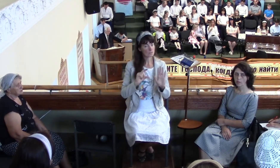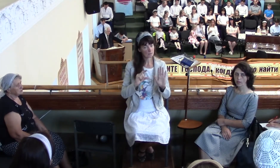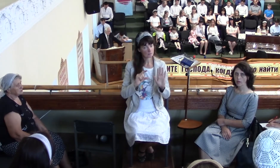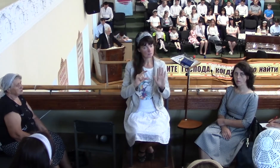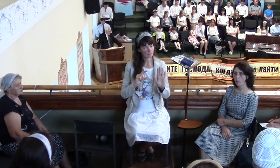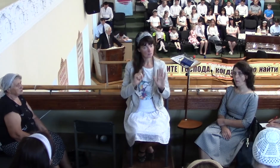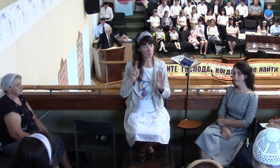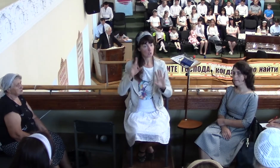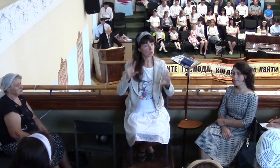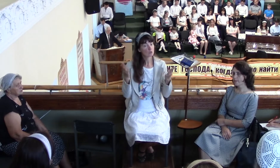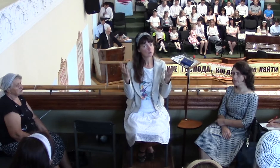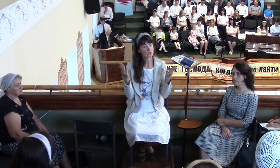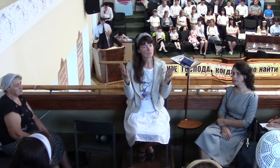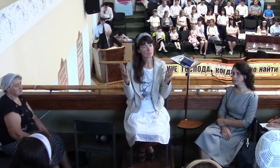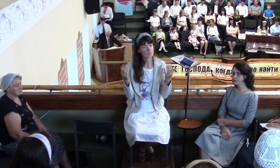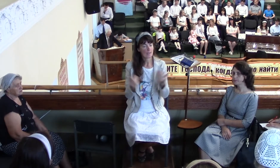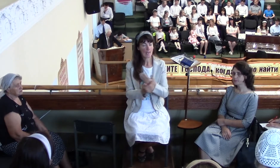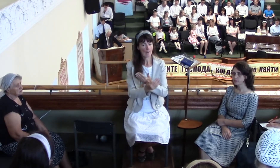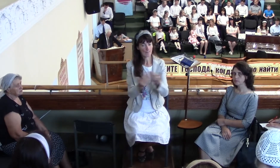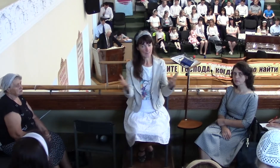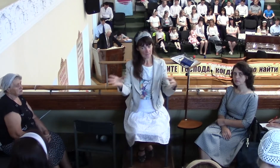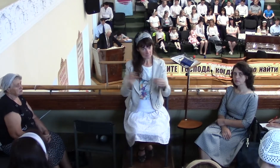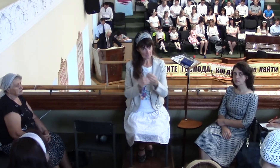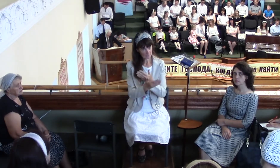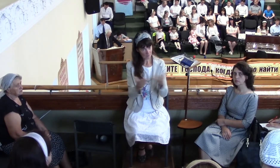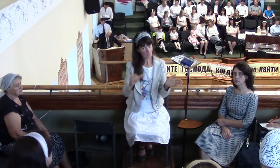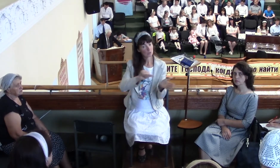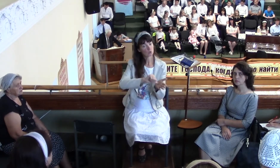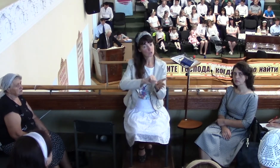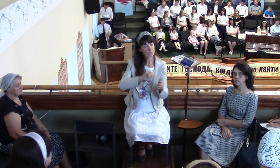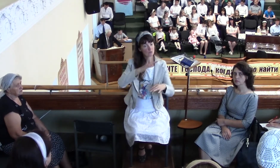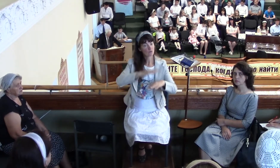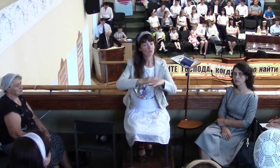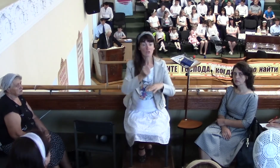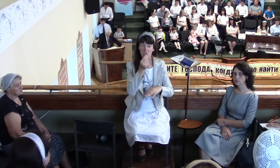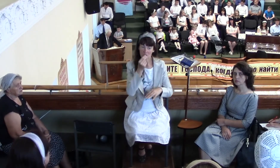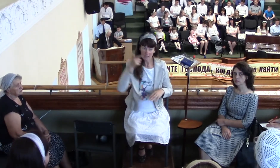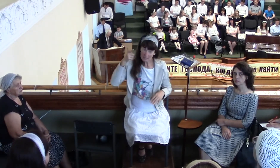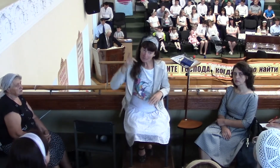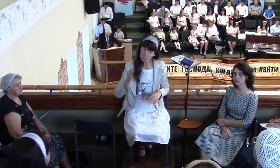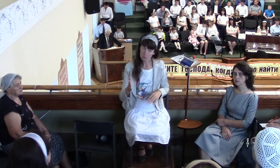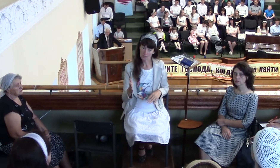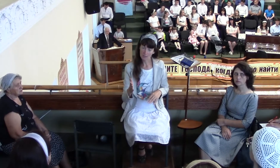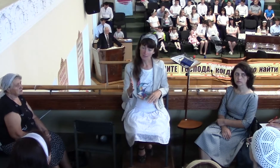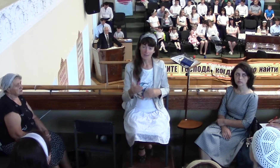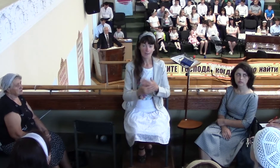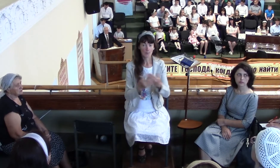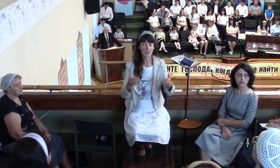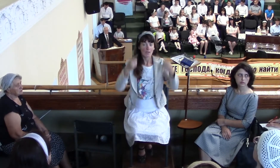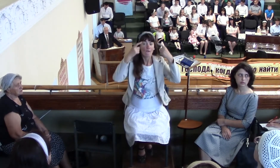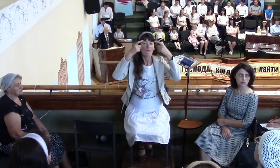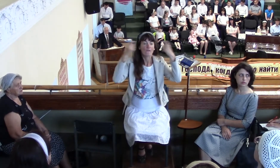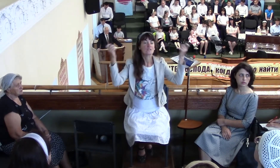Что происходит? Мы с вами участвуем в вечере Господней, мы